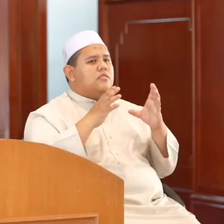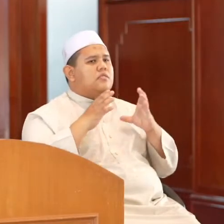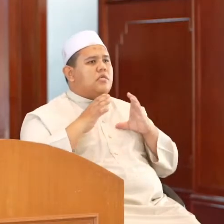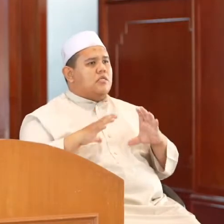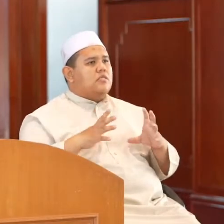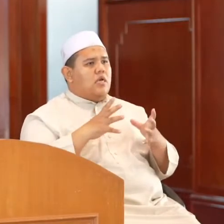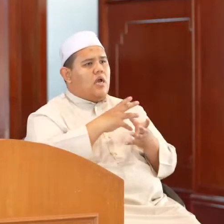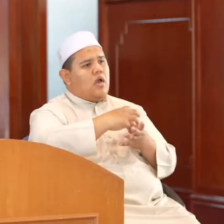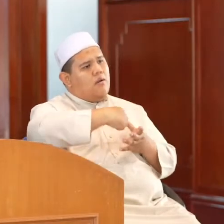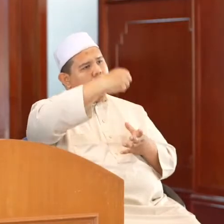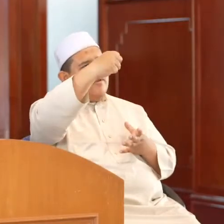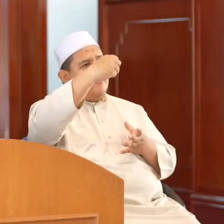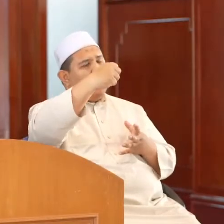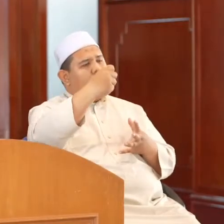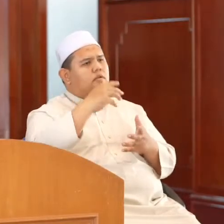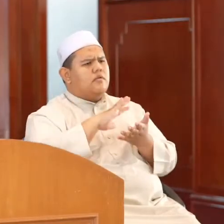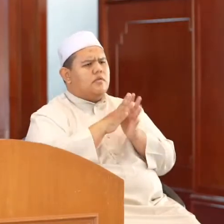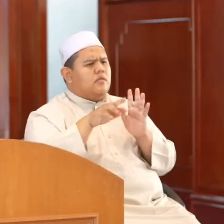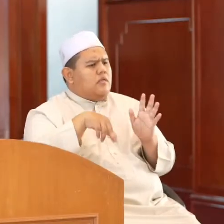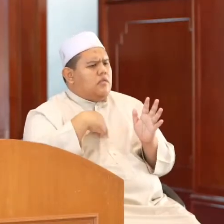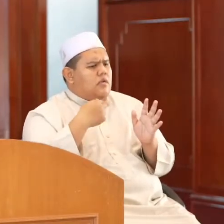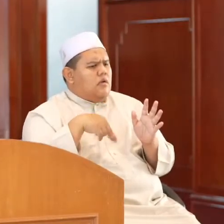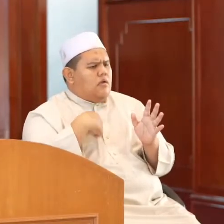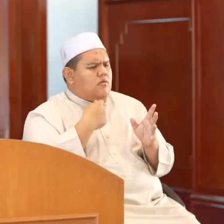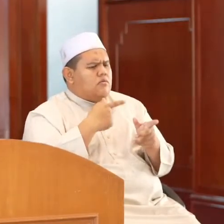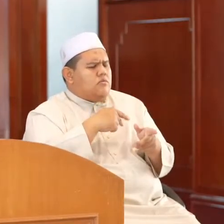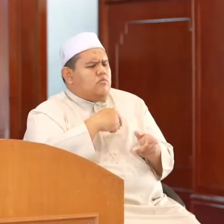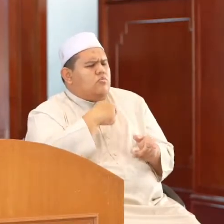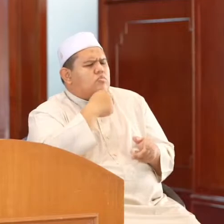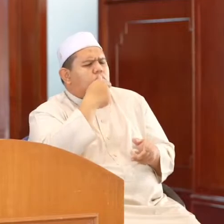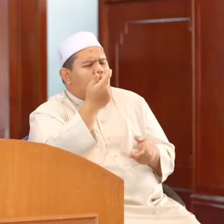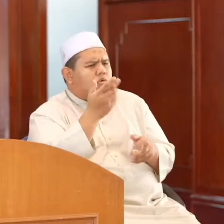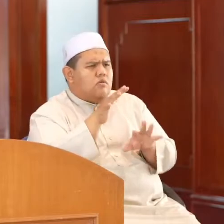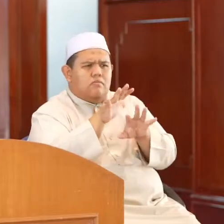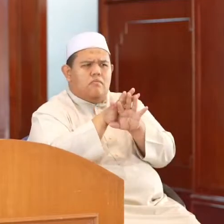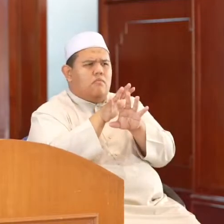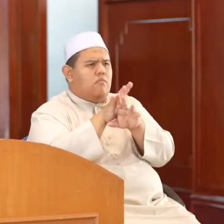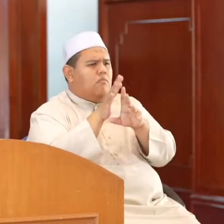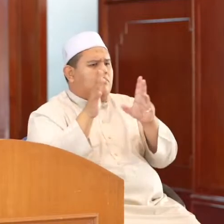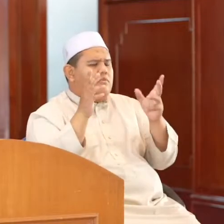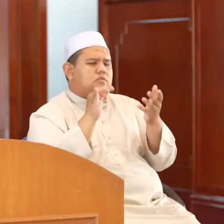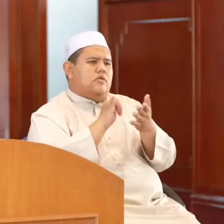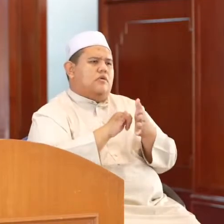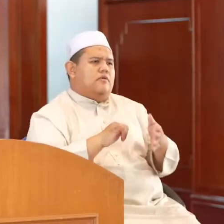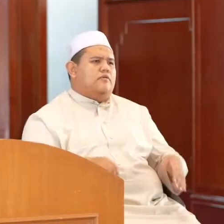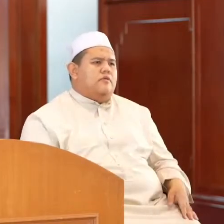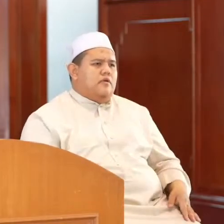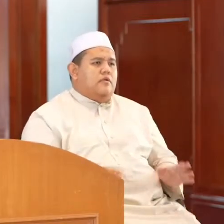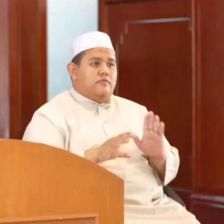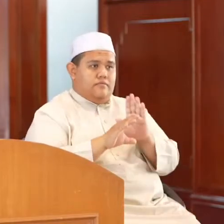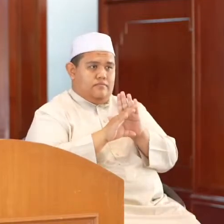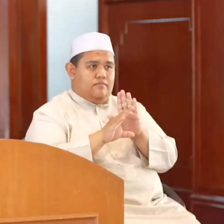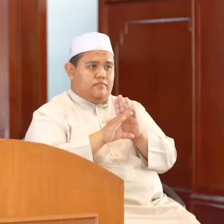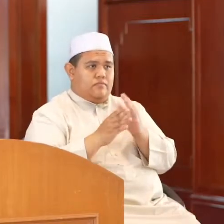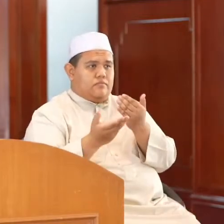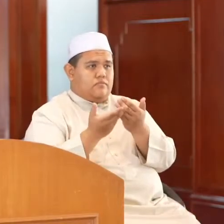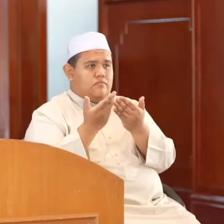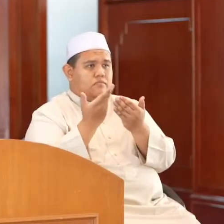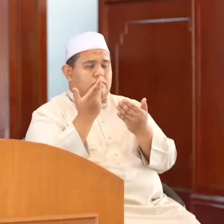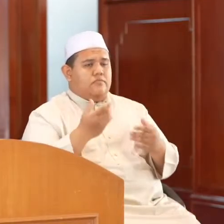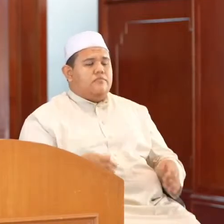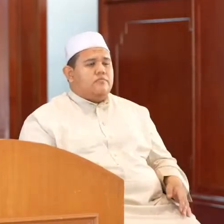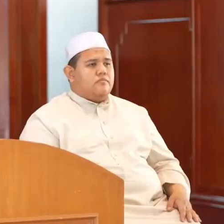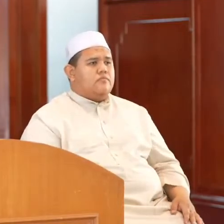ambil, maka kita rasa kerugian yang amat-amat besar. Contoh paling mudahlah,